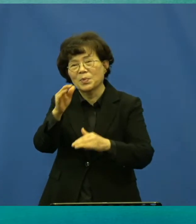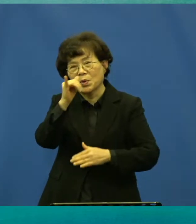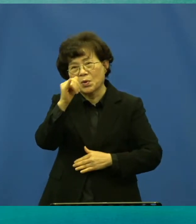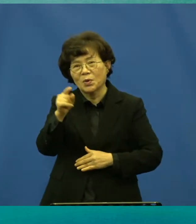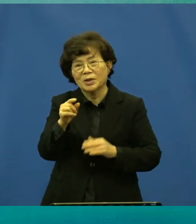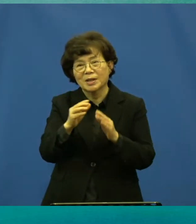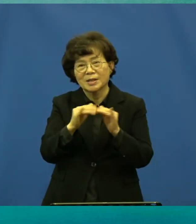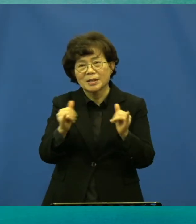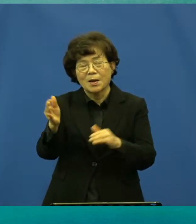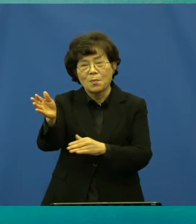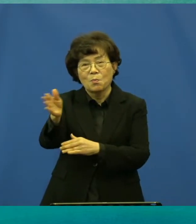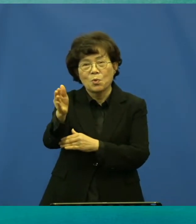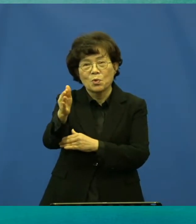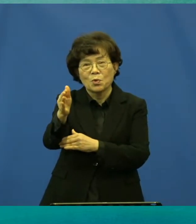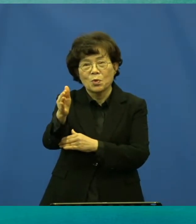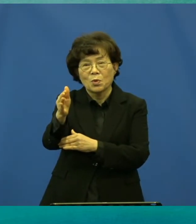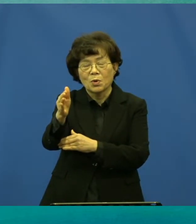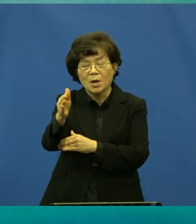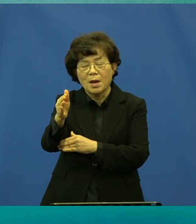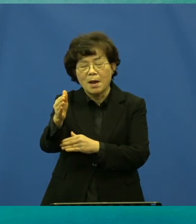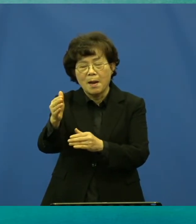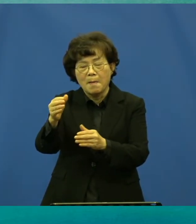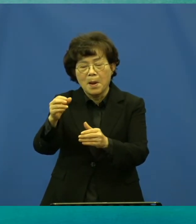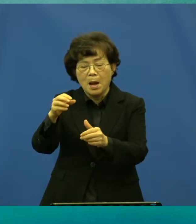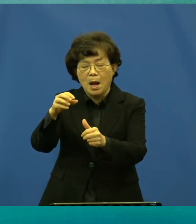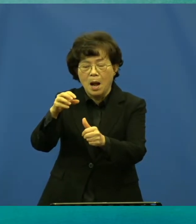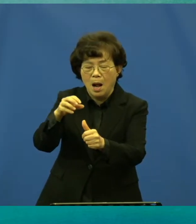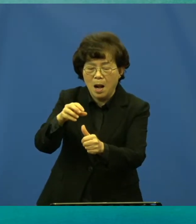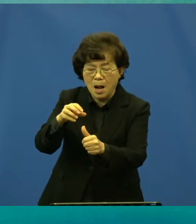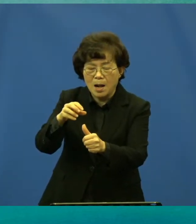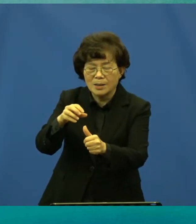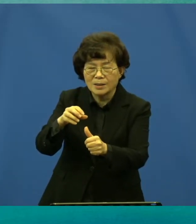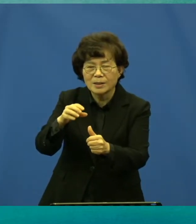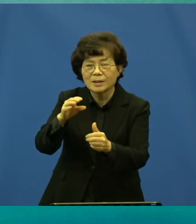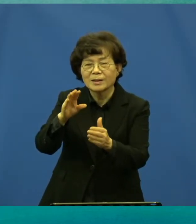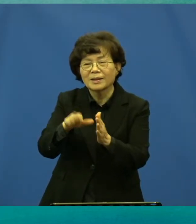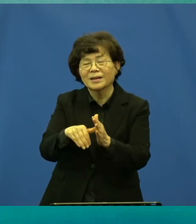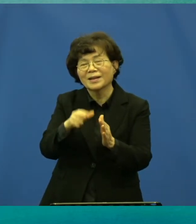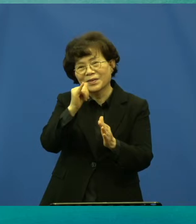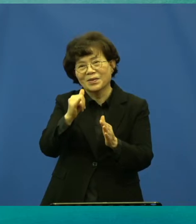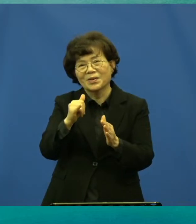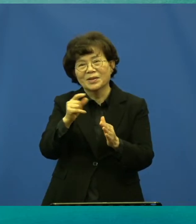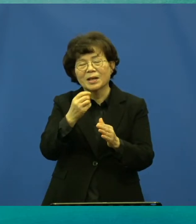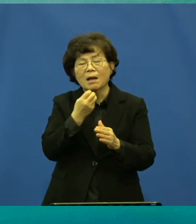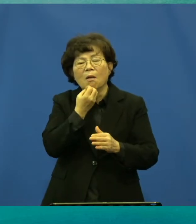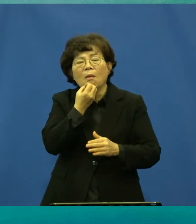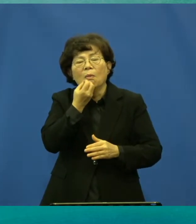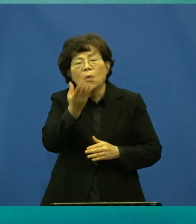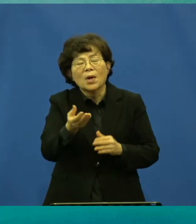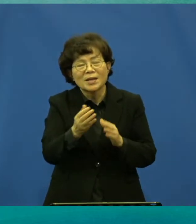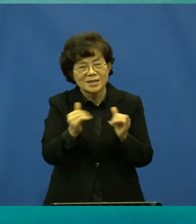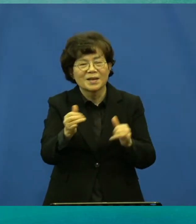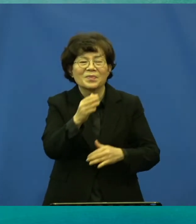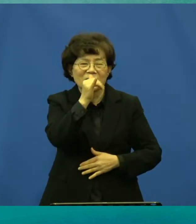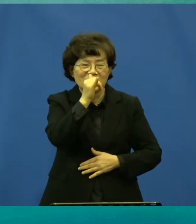어떤 분은 물고기 배 속으로 막 들어가려고 하는 사람도 있고, 어떤 사람은 토해내어 나온 사람도 있고,